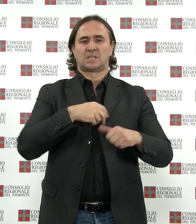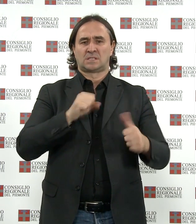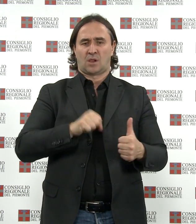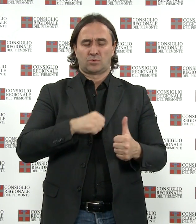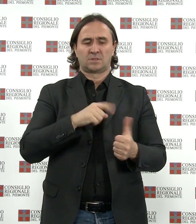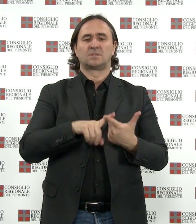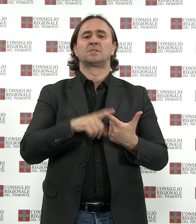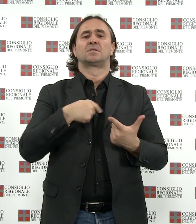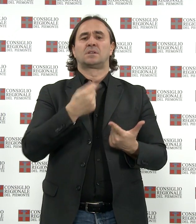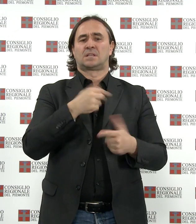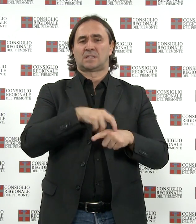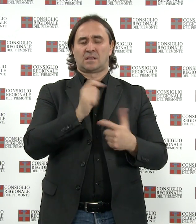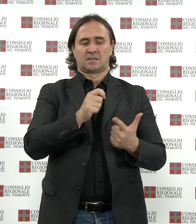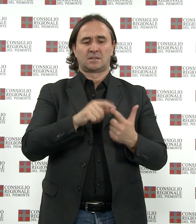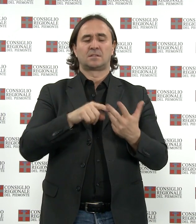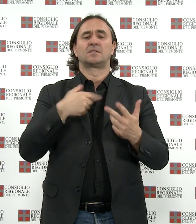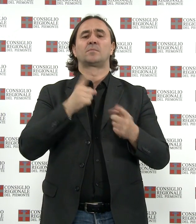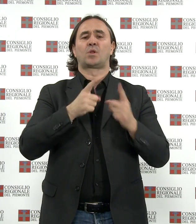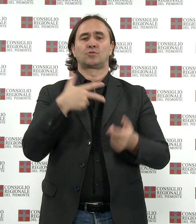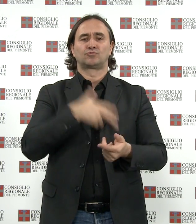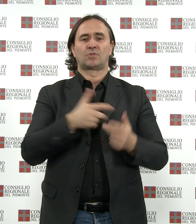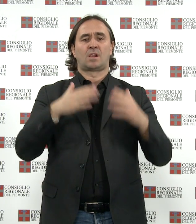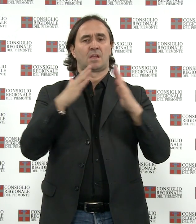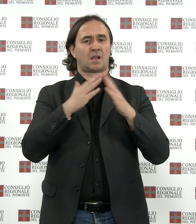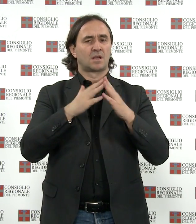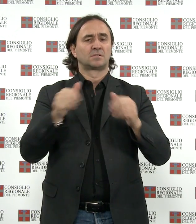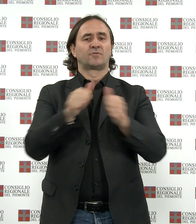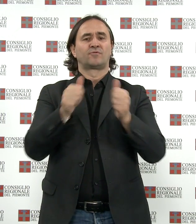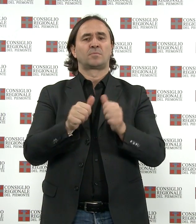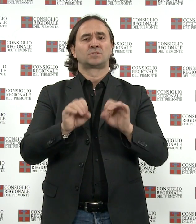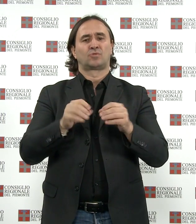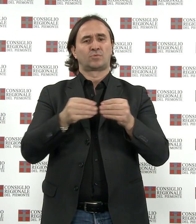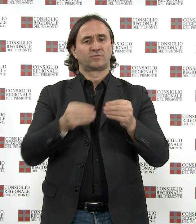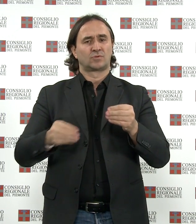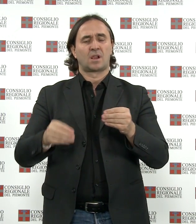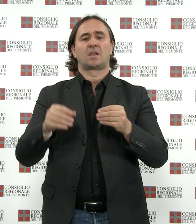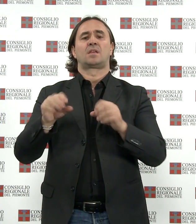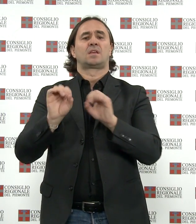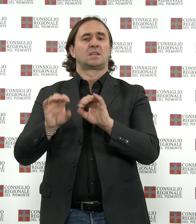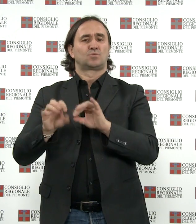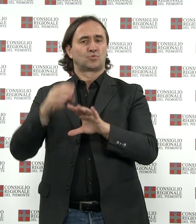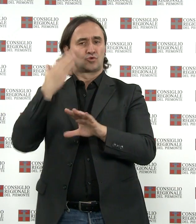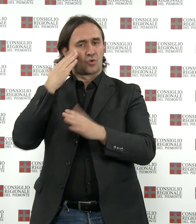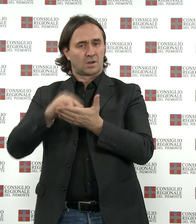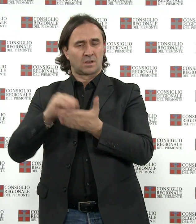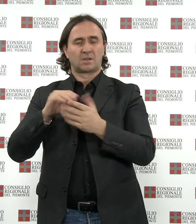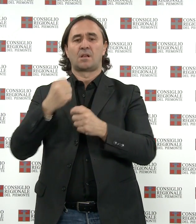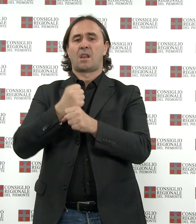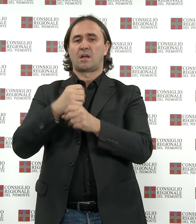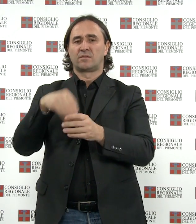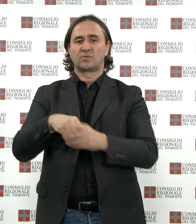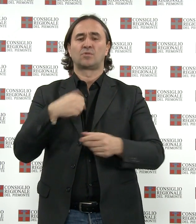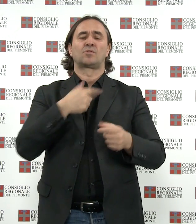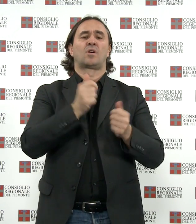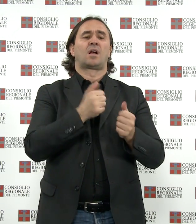politiche sociali, al diritto alla casa, alla formazione professionale e all'istruzione, ai temi inerenti il lavoro, le attività sportive,